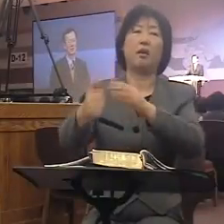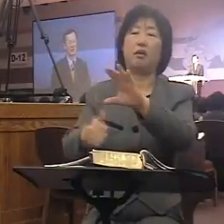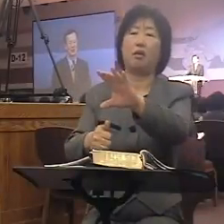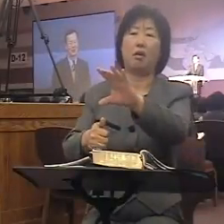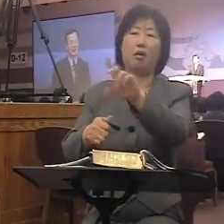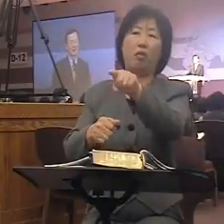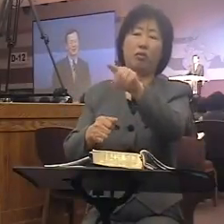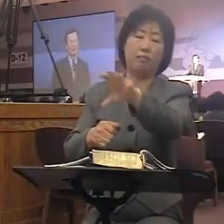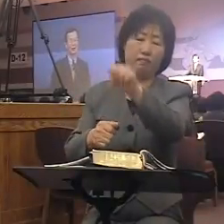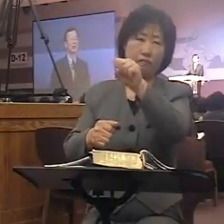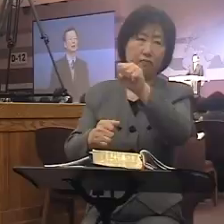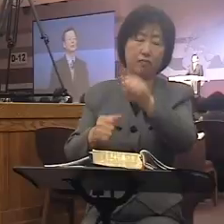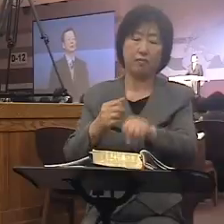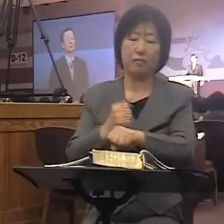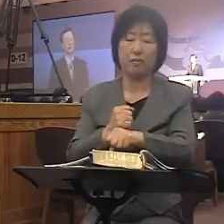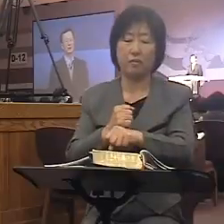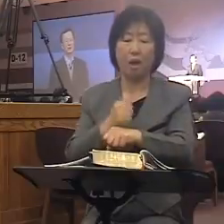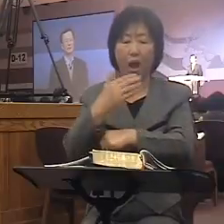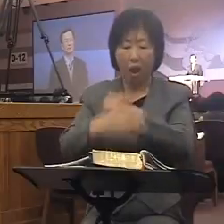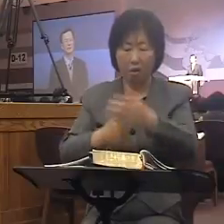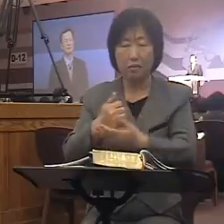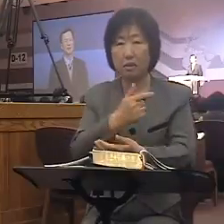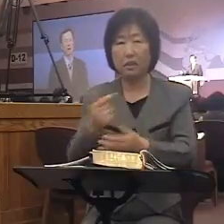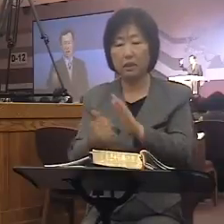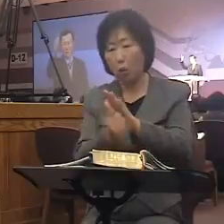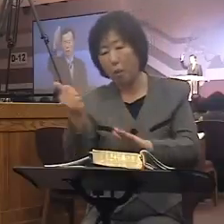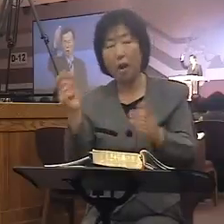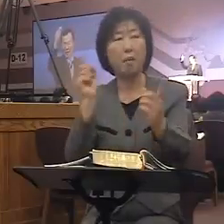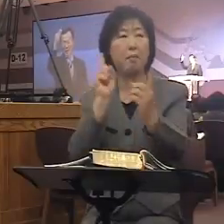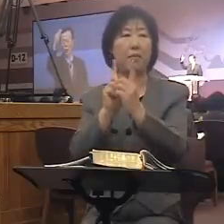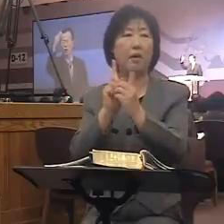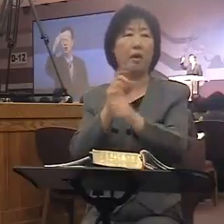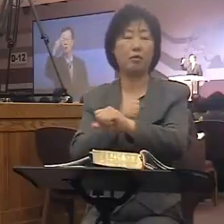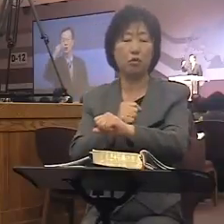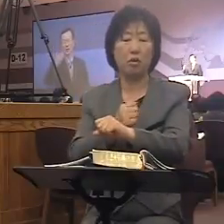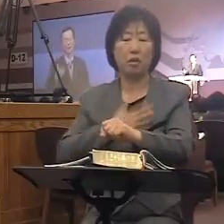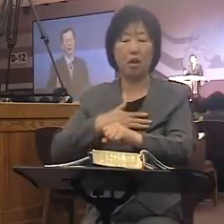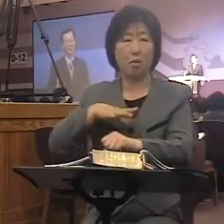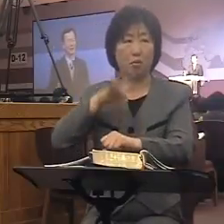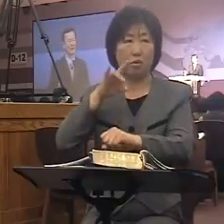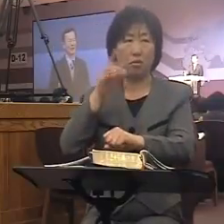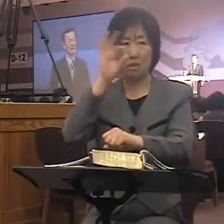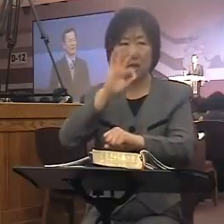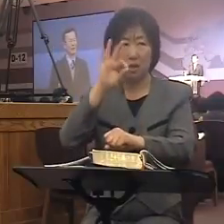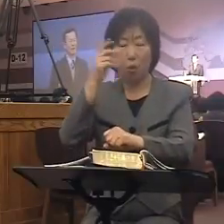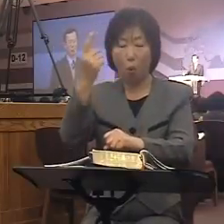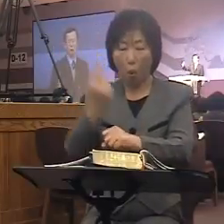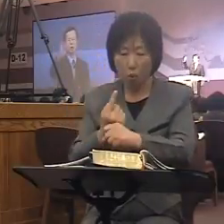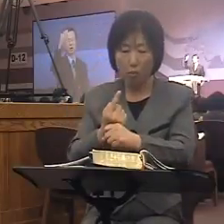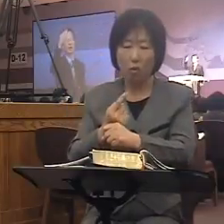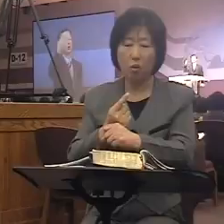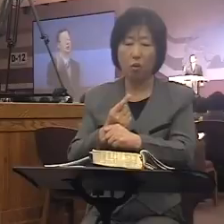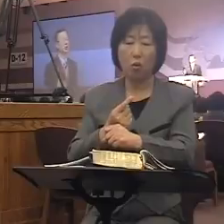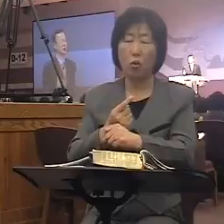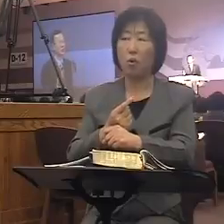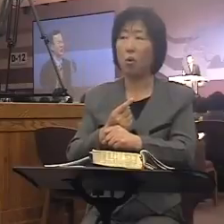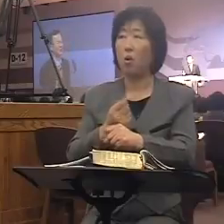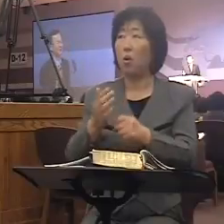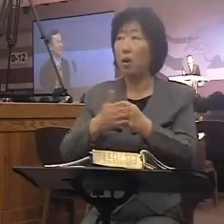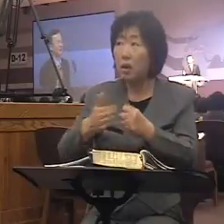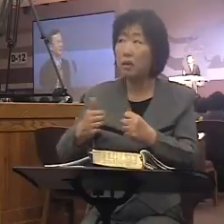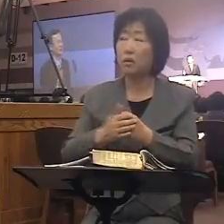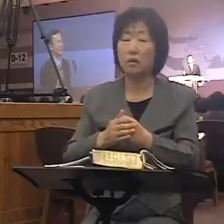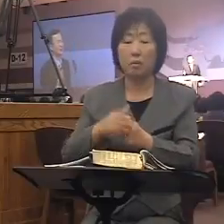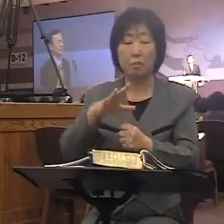허락하시는 하나님을 만나게 해주셨습니다. 나를 먼저 찾아오심으로 인해 말입니다. 먼저 찾아오시어서